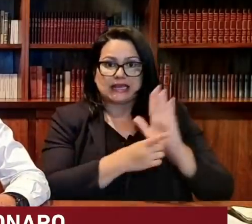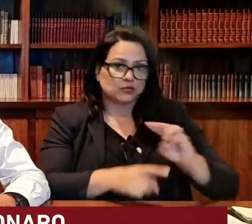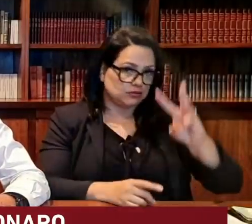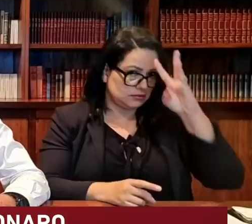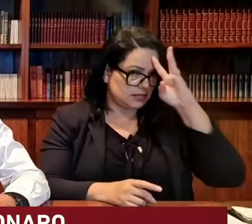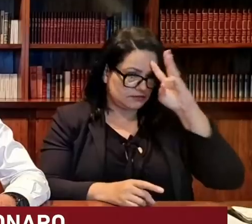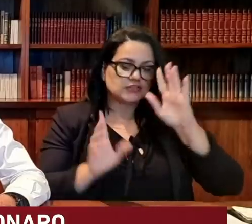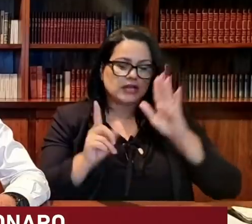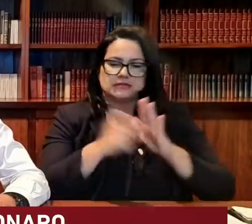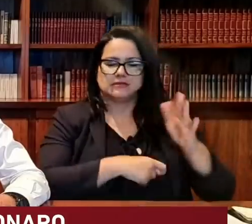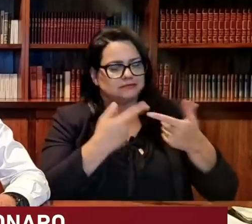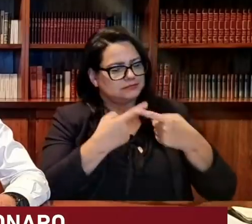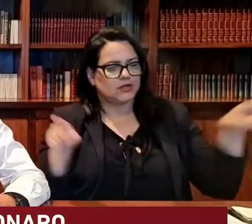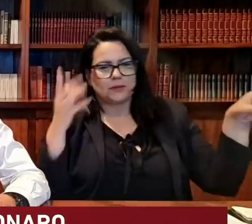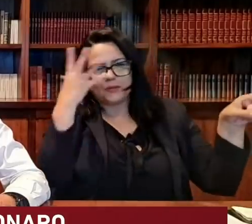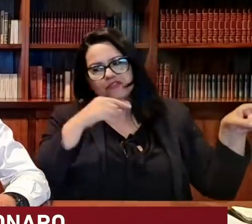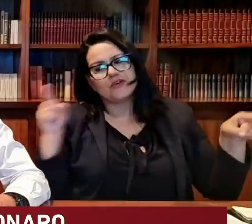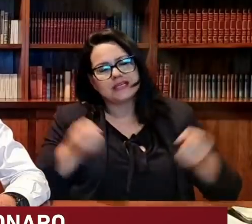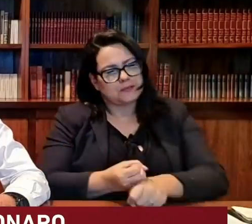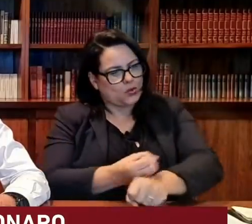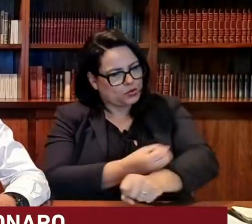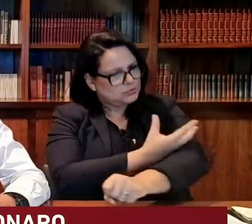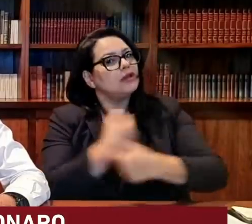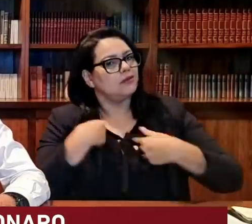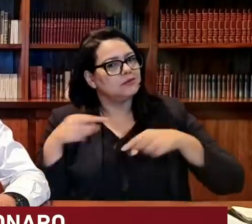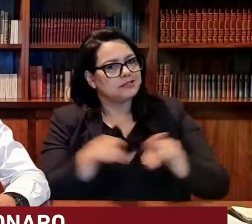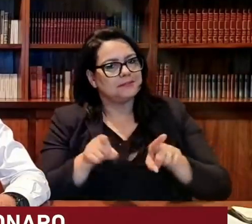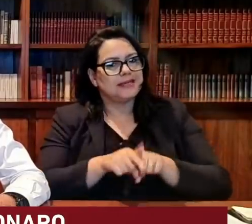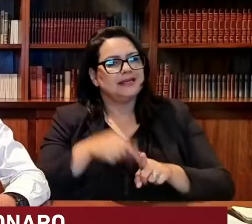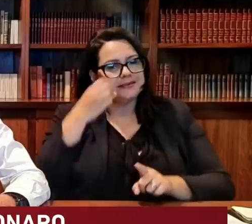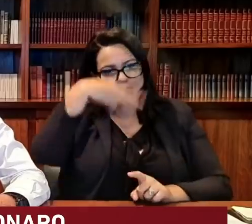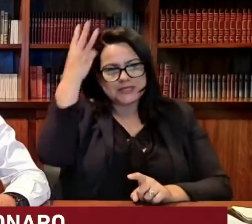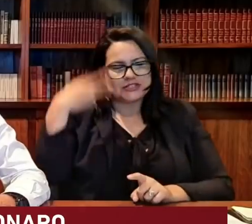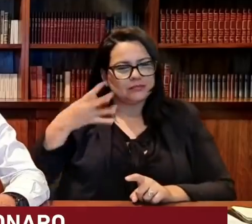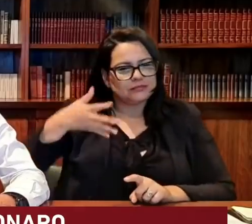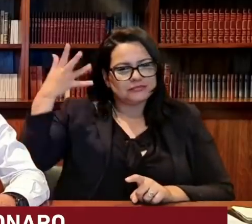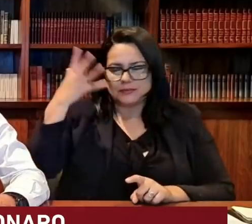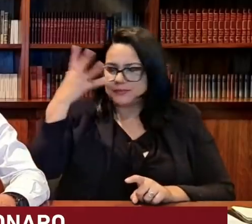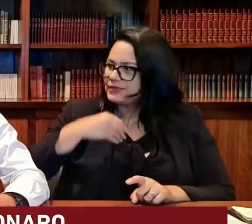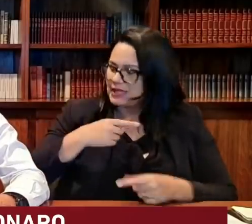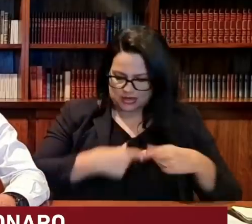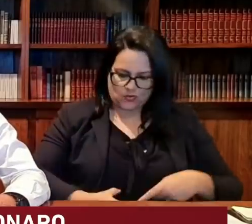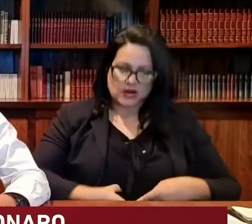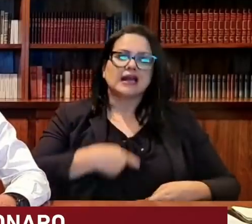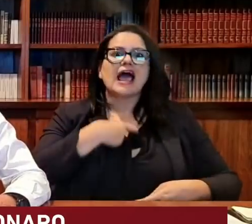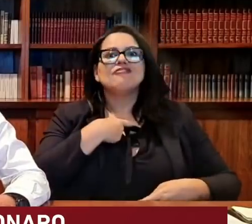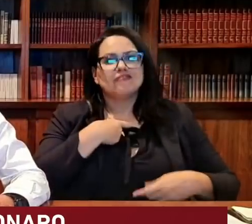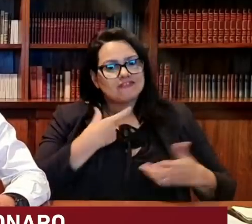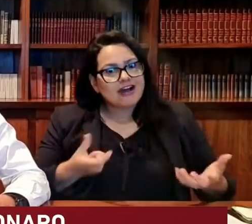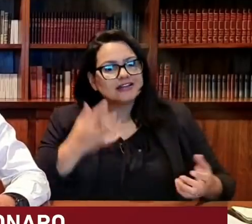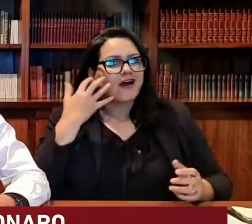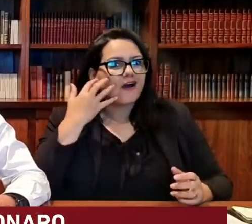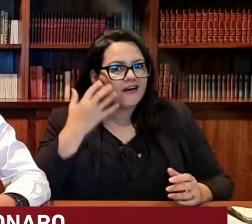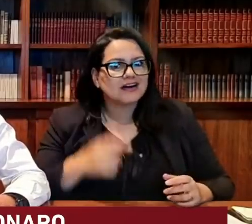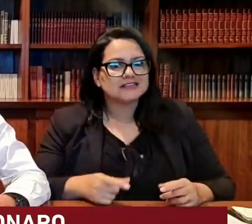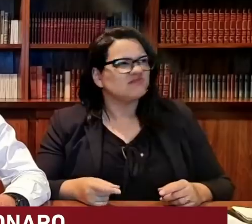cerimônia linda que o senhor se emocionou, eu também. Dona Michele falou lindamente. Vocês botaram uma gravata cor-de-rosa? Colocaram uma gravata cor-de-rosa no